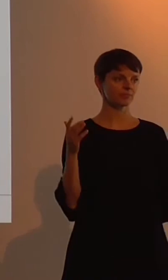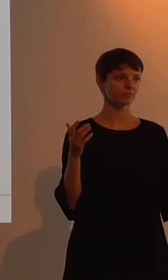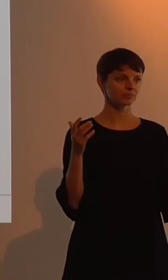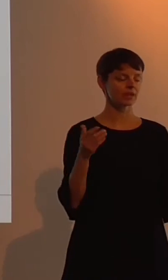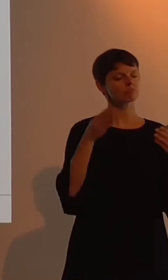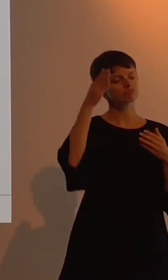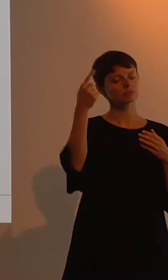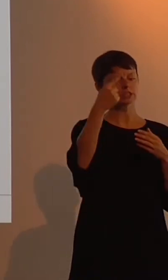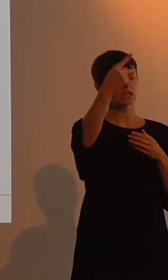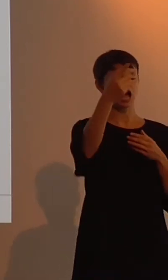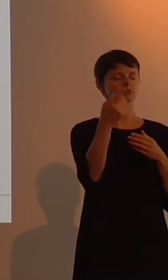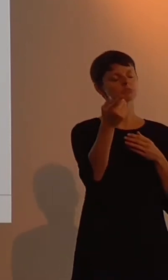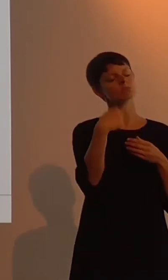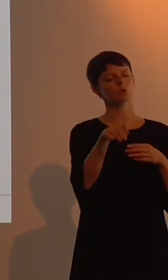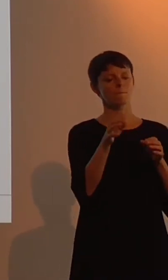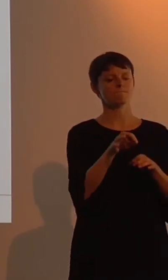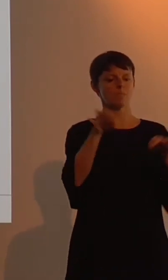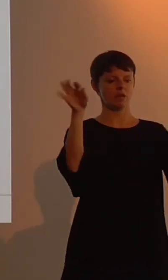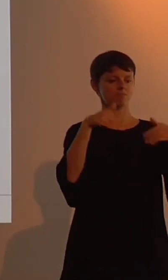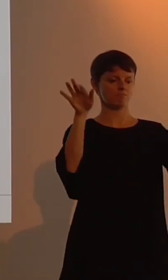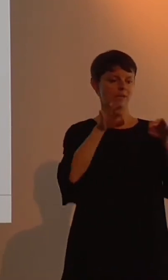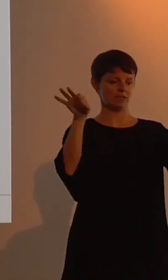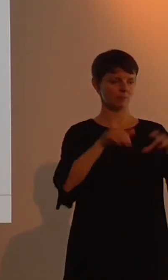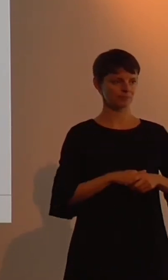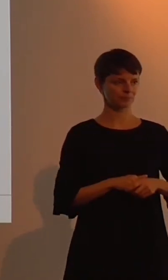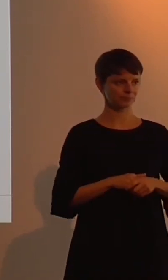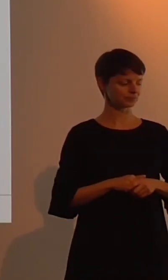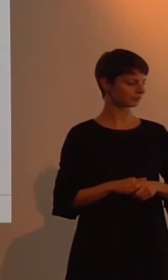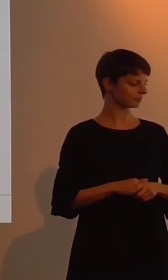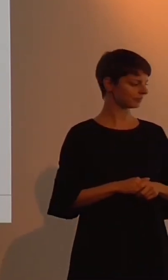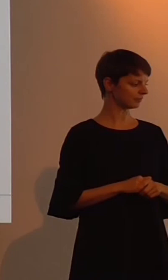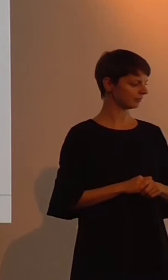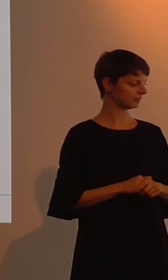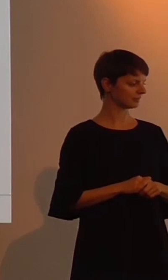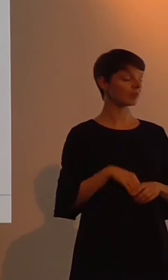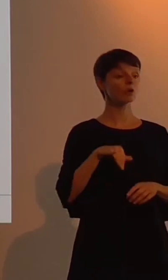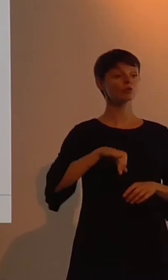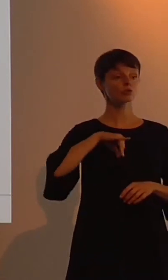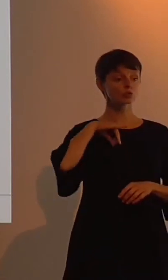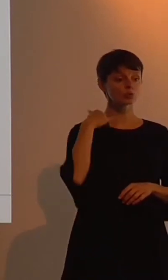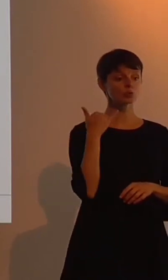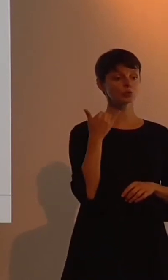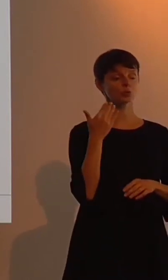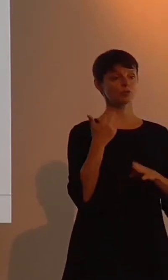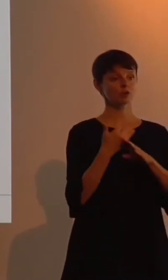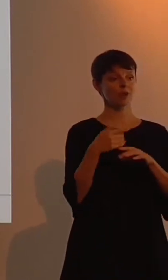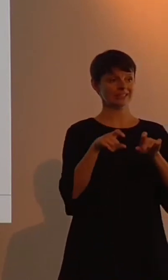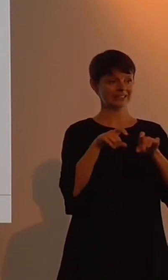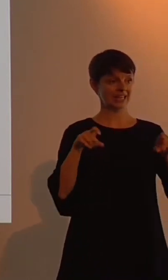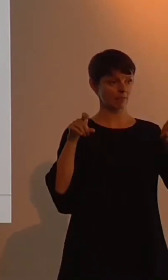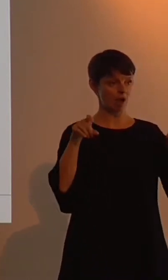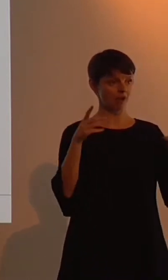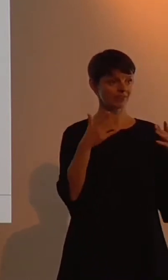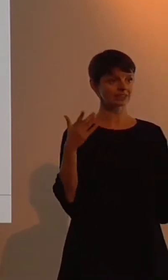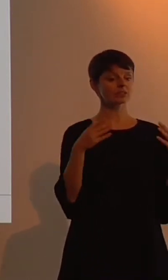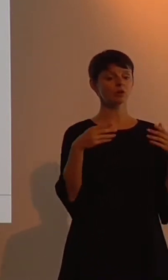der Kindersprache gemeinsam produziert und auf den verschiedenen Plattformen zu. Wir hatten heute früh schon mal das Thema auch nicht